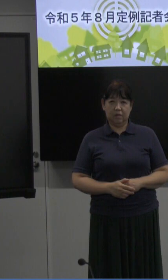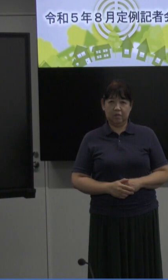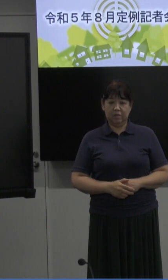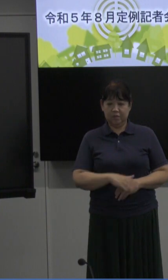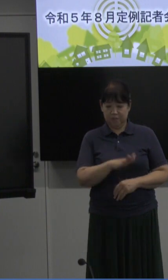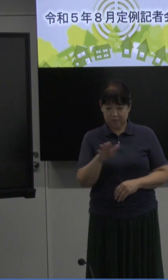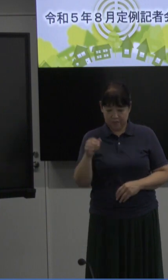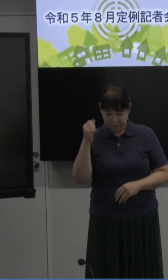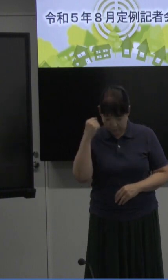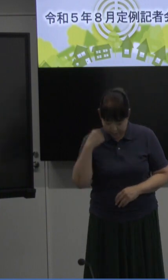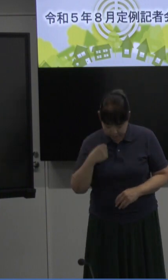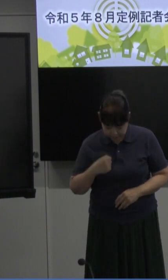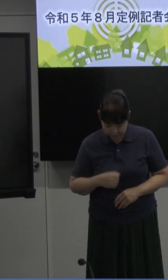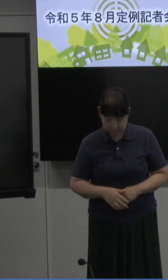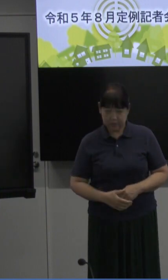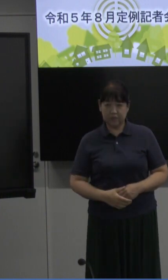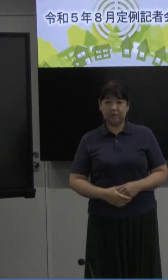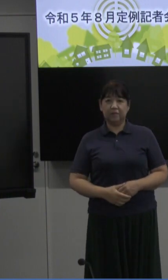はようございます。